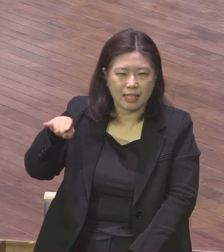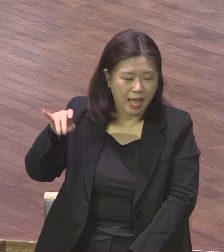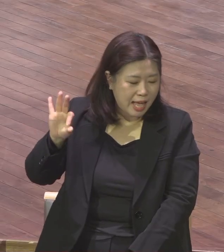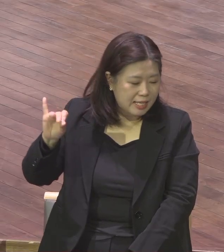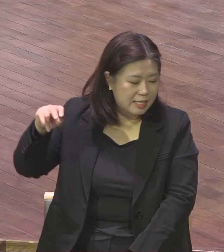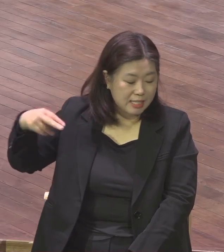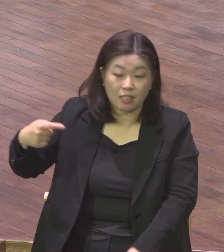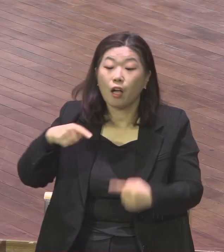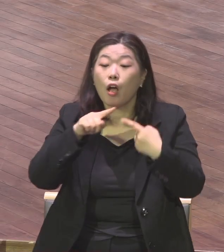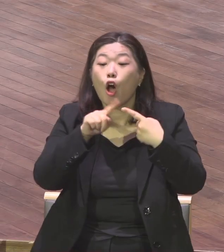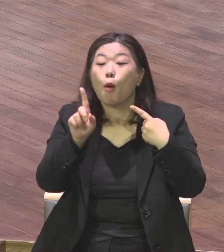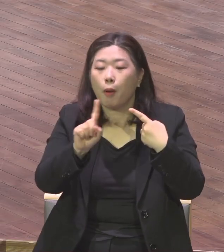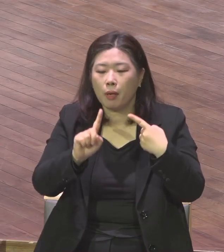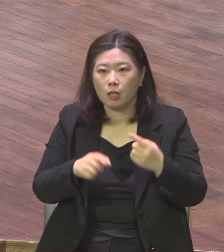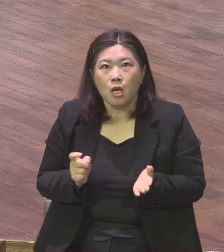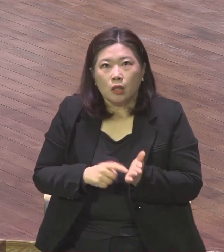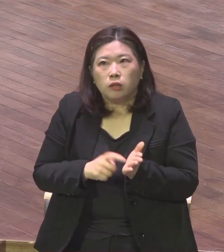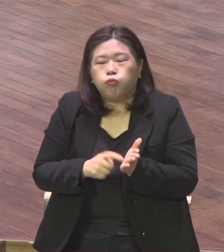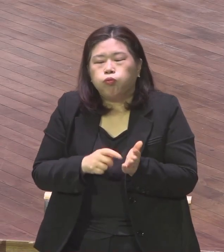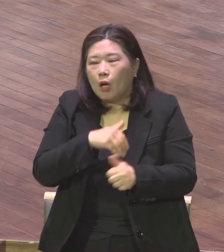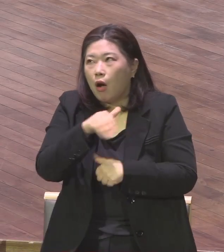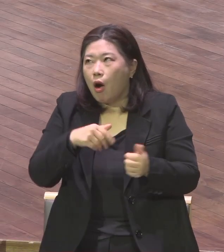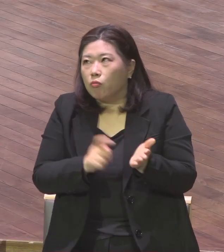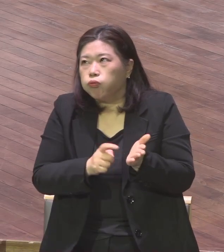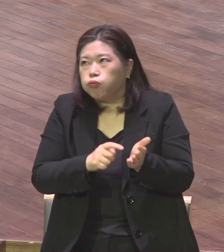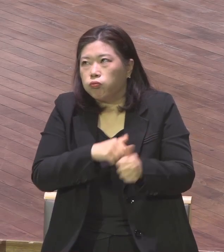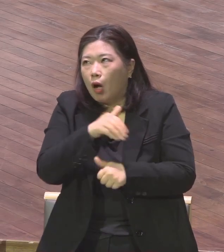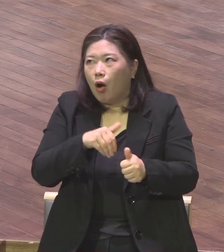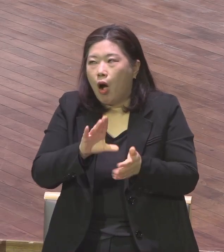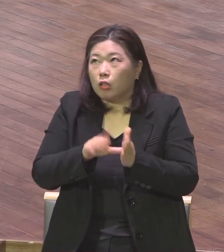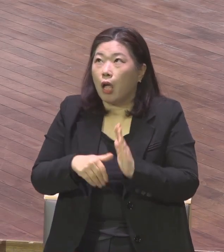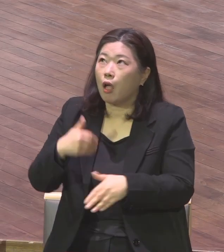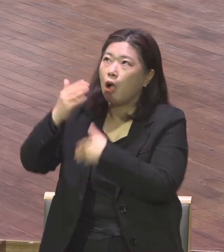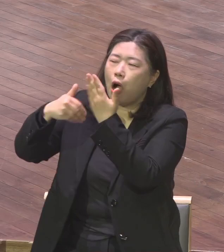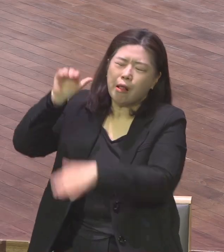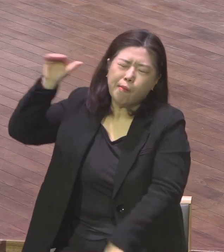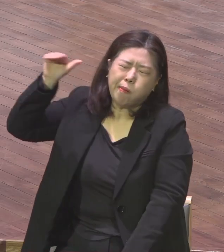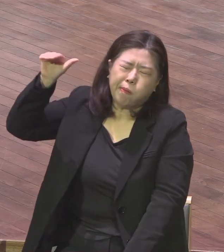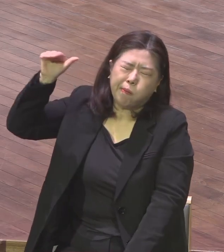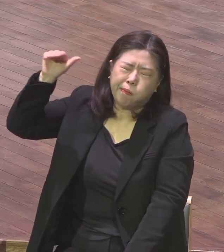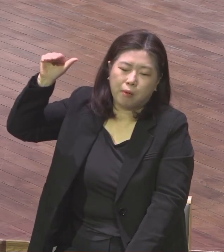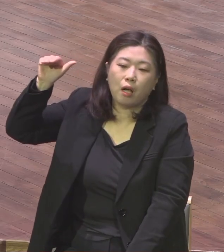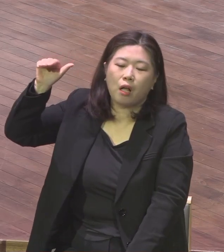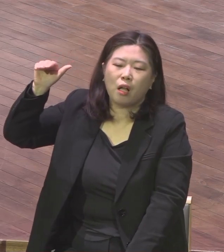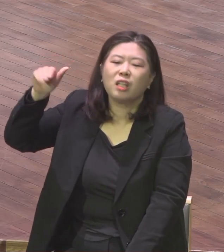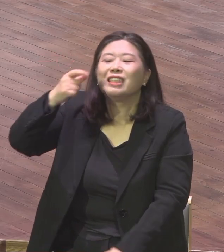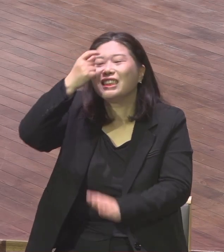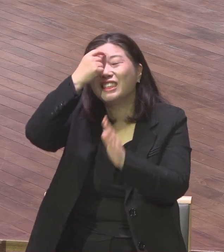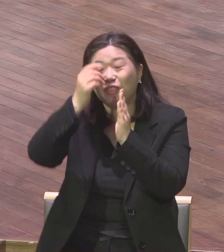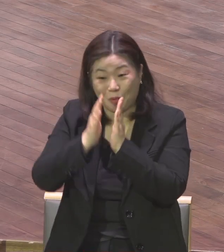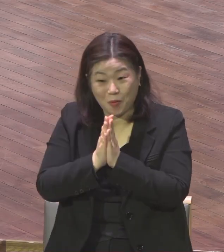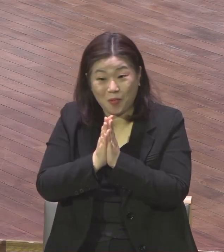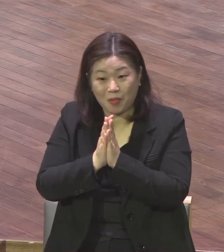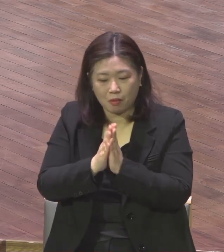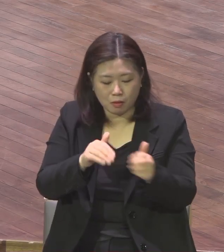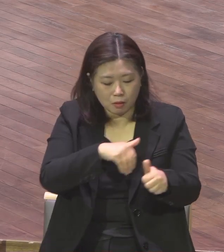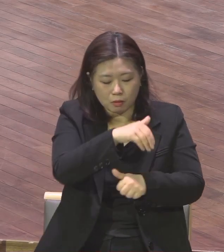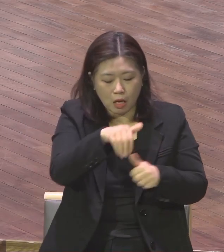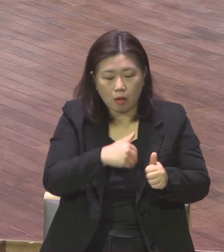놓인 개인이나 단체에 대해서 하나님께 호소하는 것 그렇듯이 긴박한